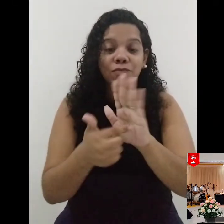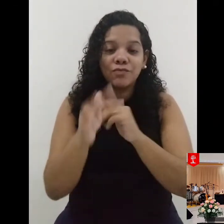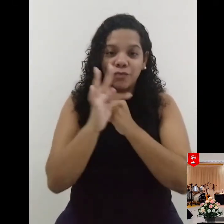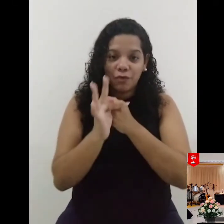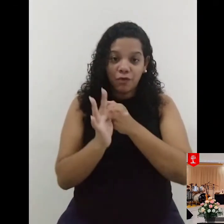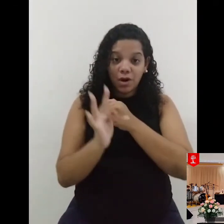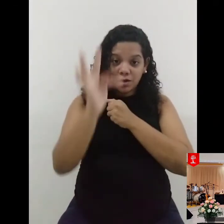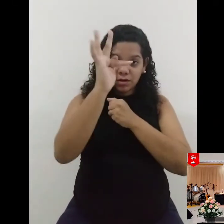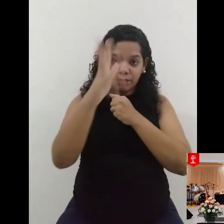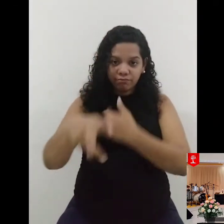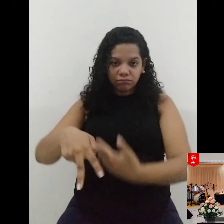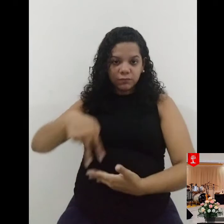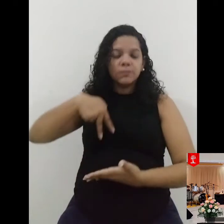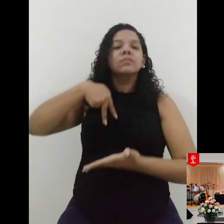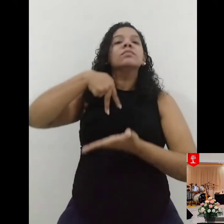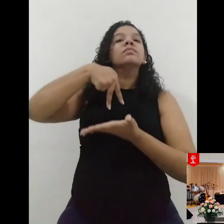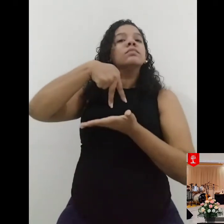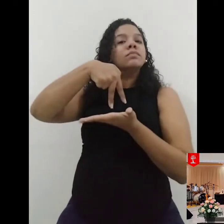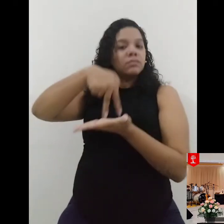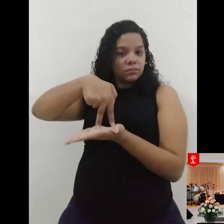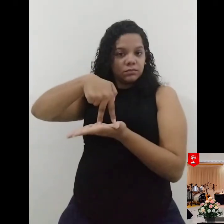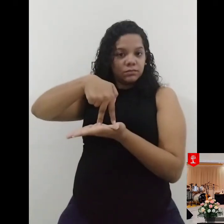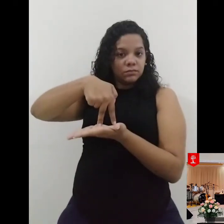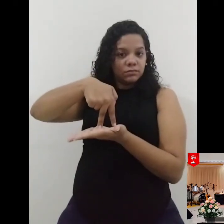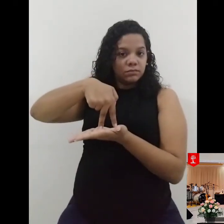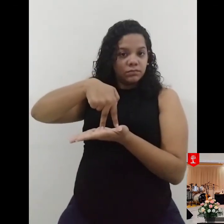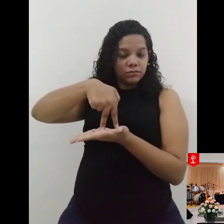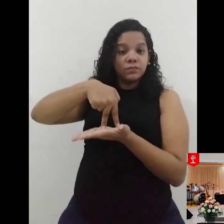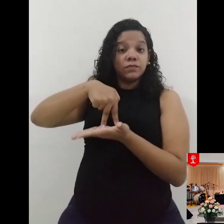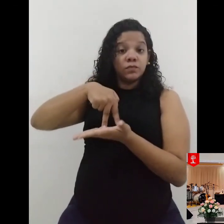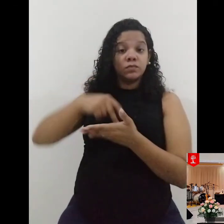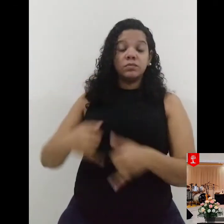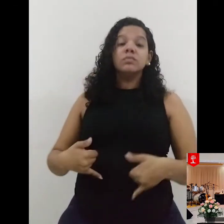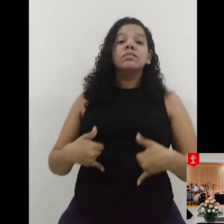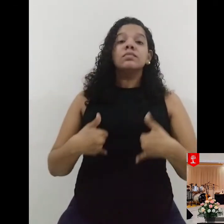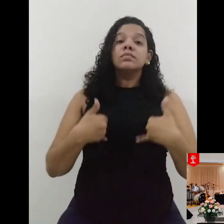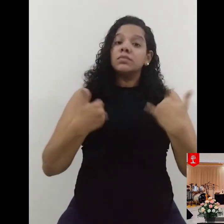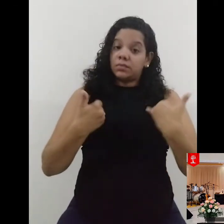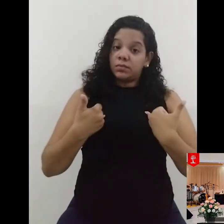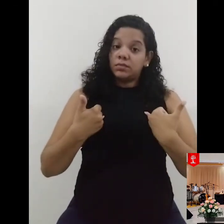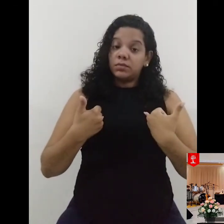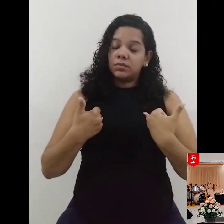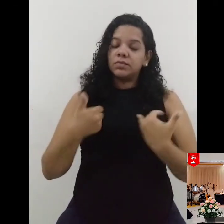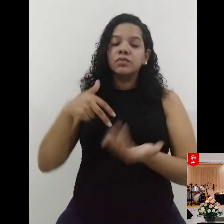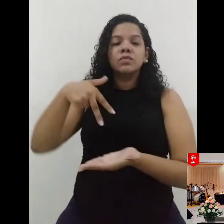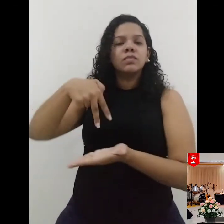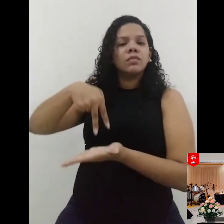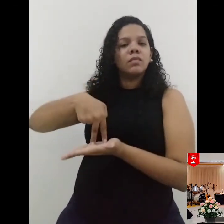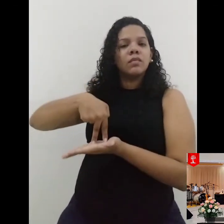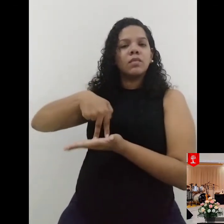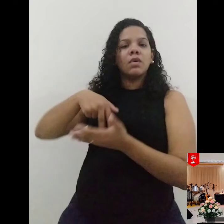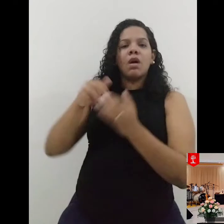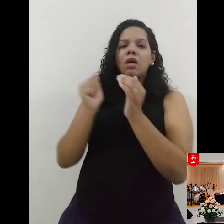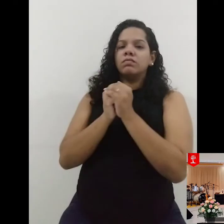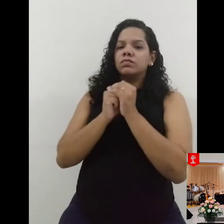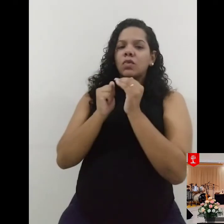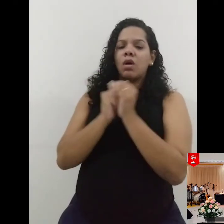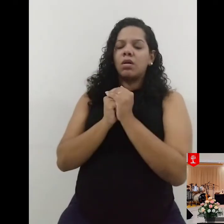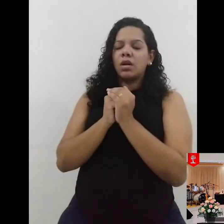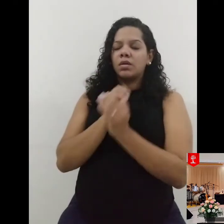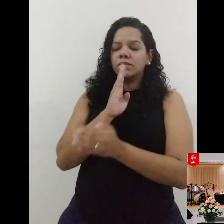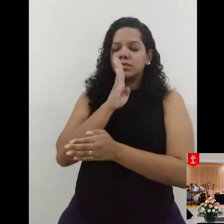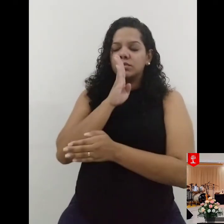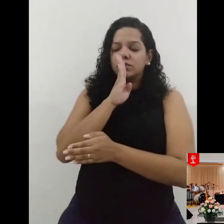Deus? Ele começou dizendo: eu te agradeço, Deus, porque não sou como